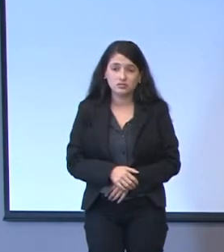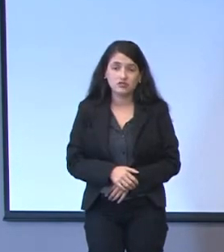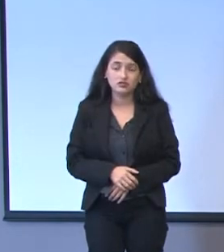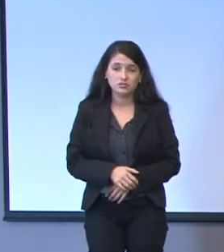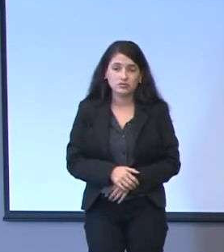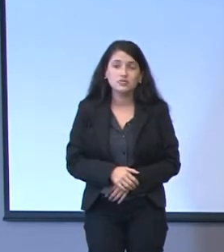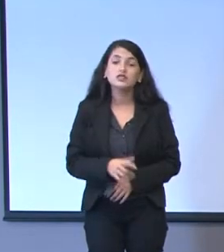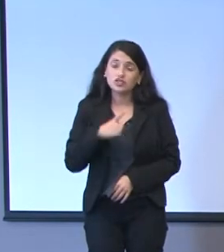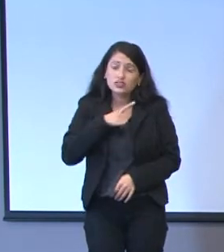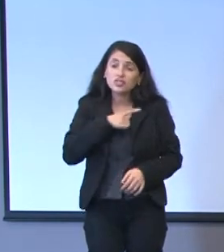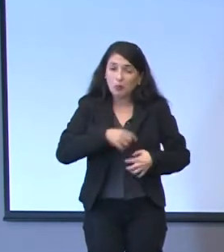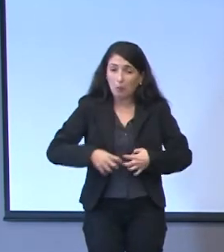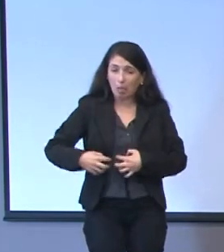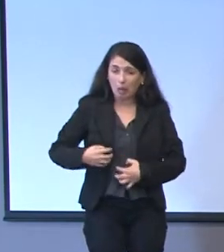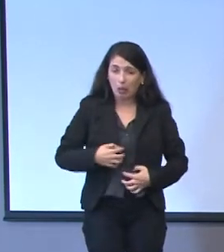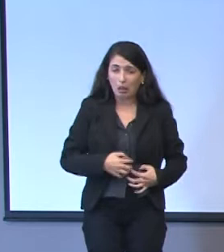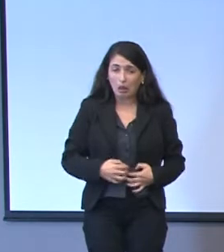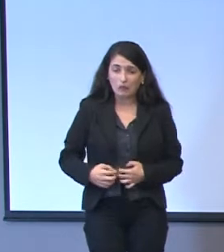Eu tinha piriri.